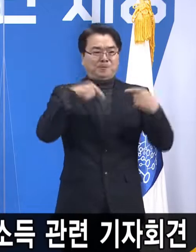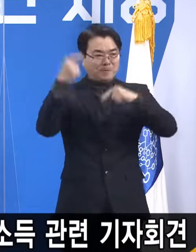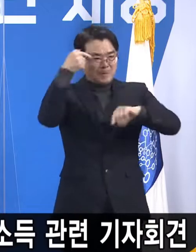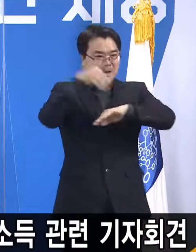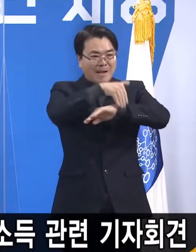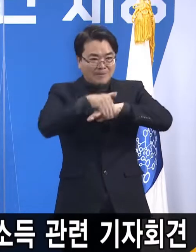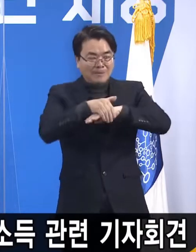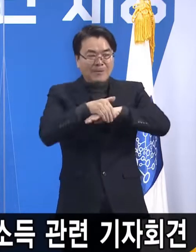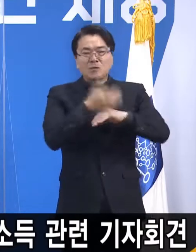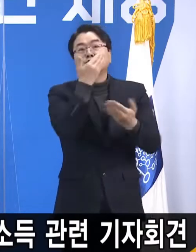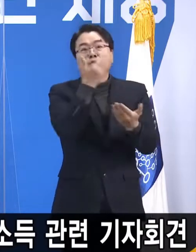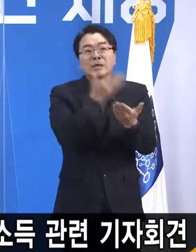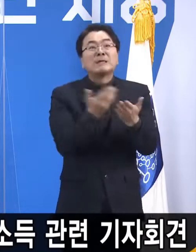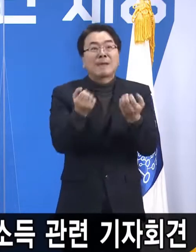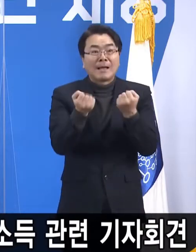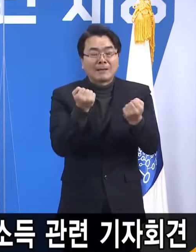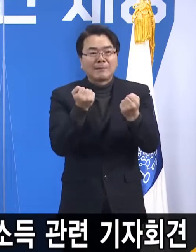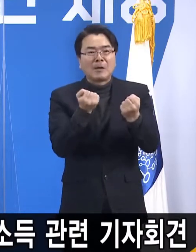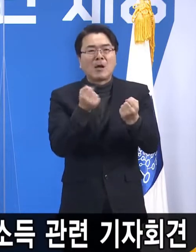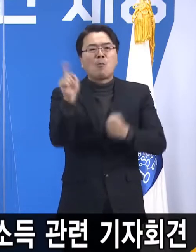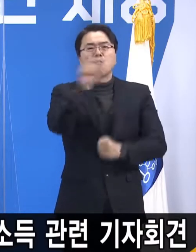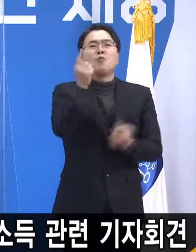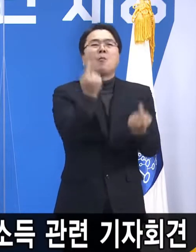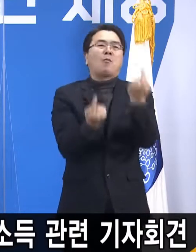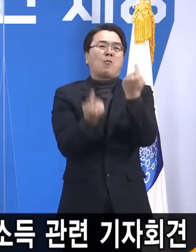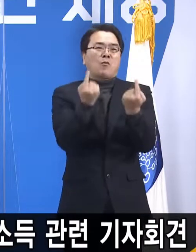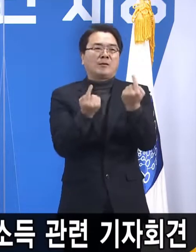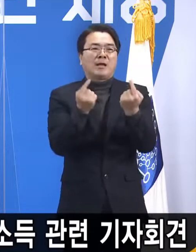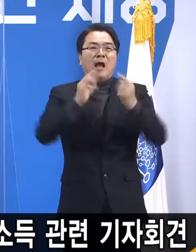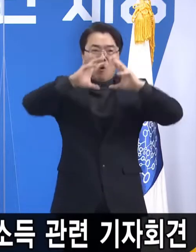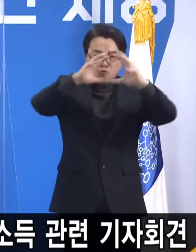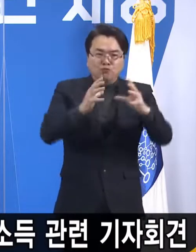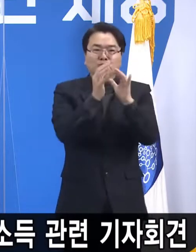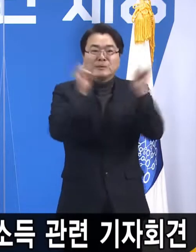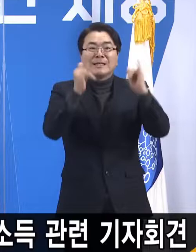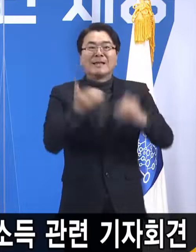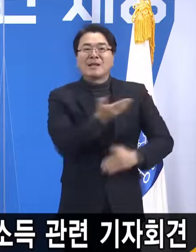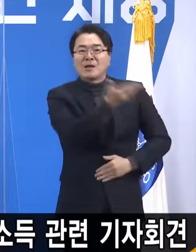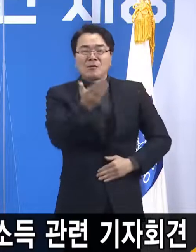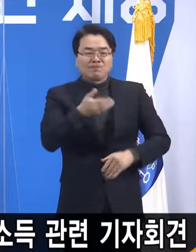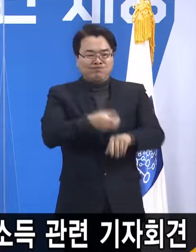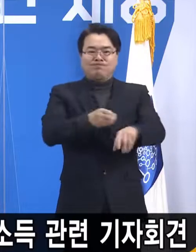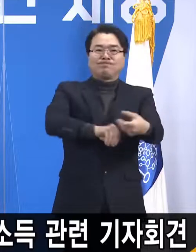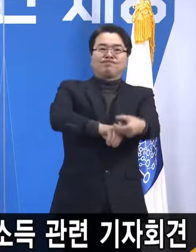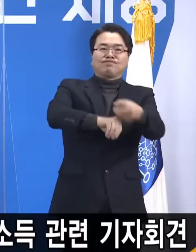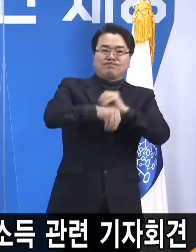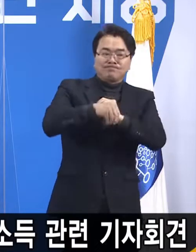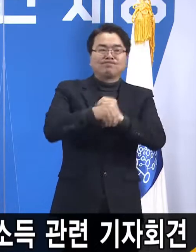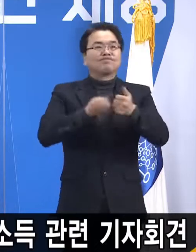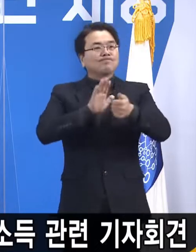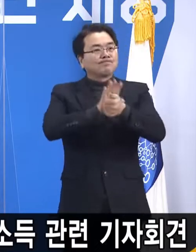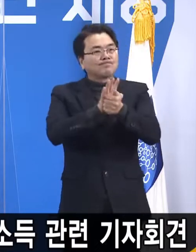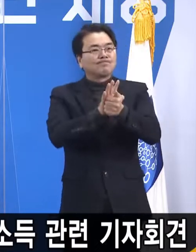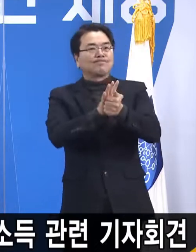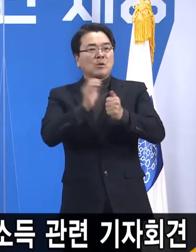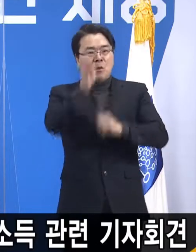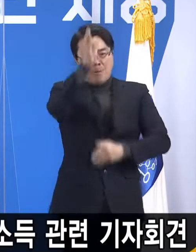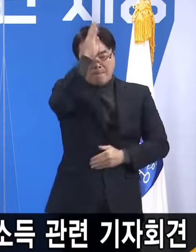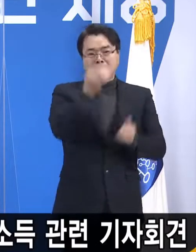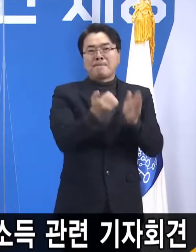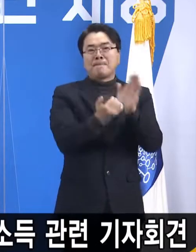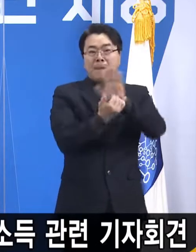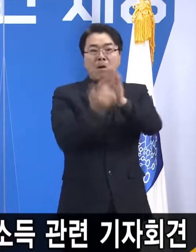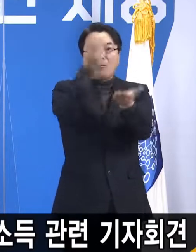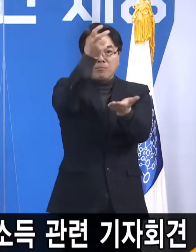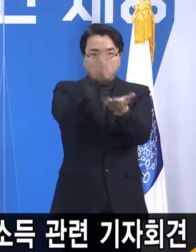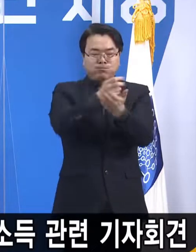정책도 중요했지만 무엇보다도 우리 국민 여러분의 적극적인 협조와 방역 수칙